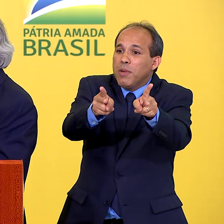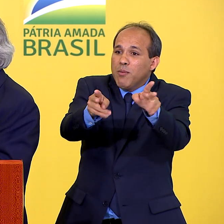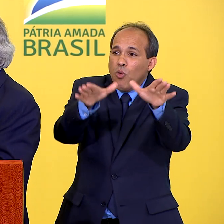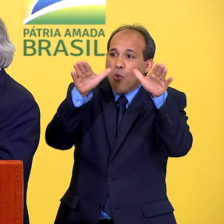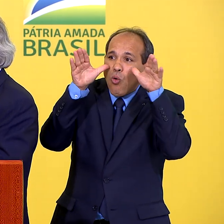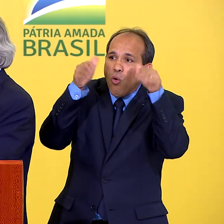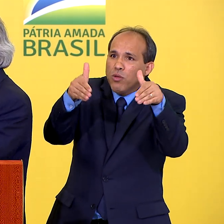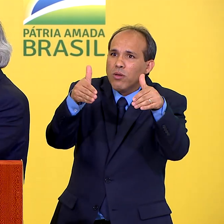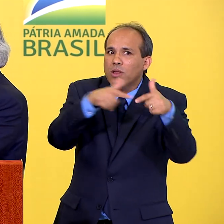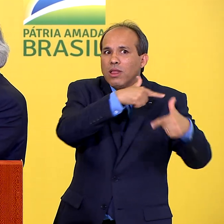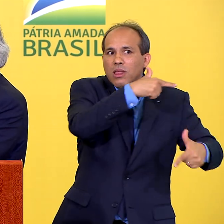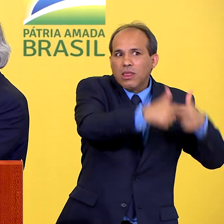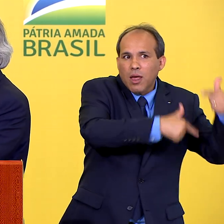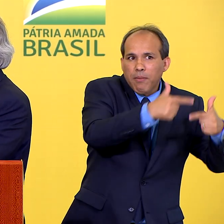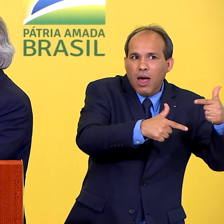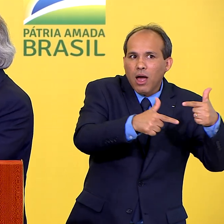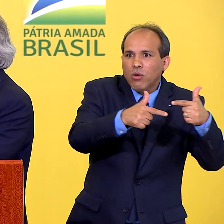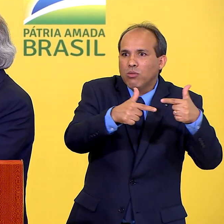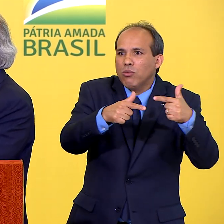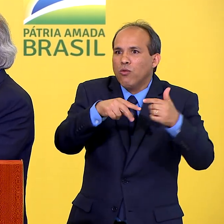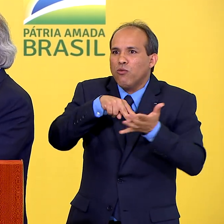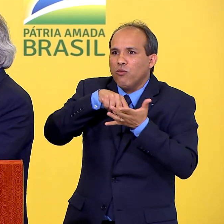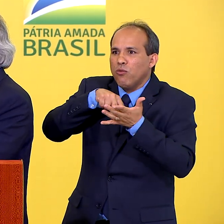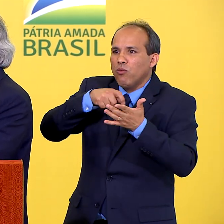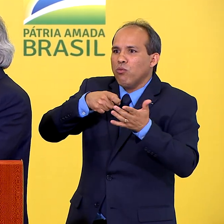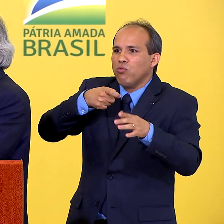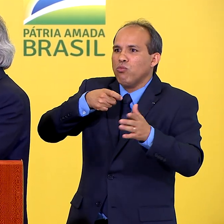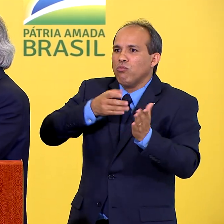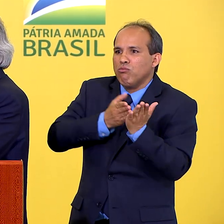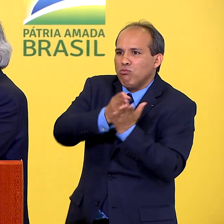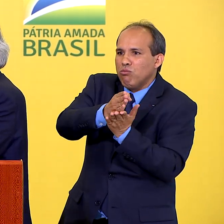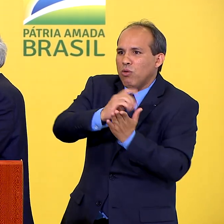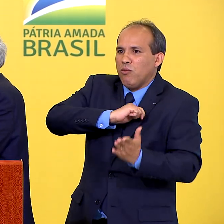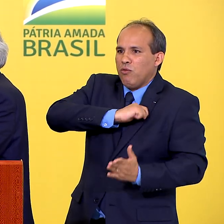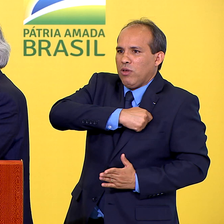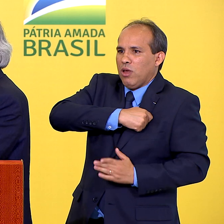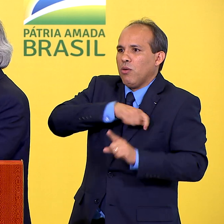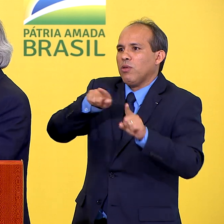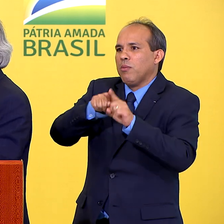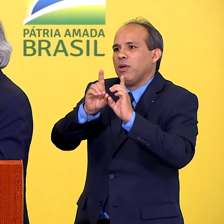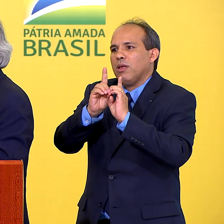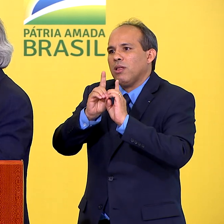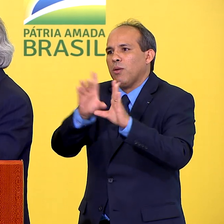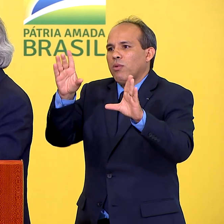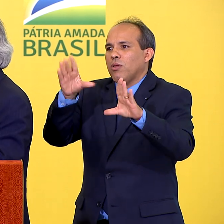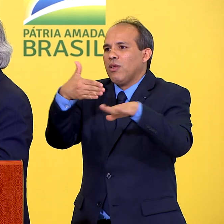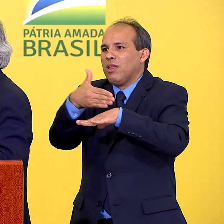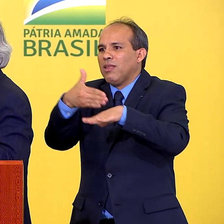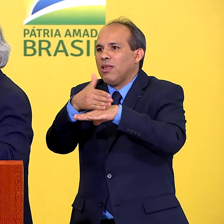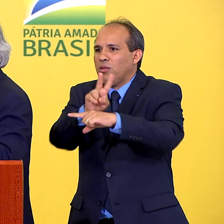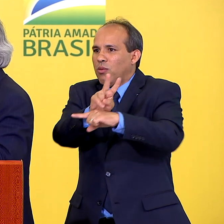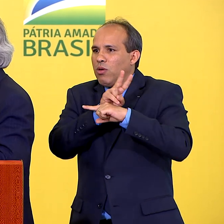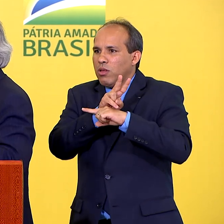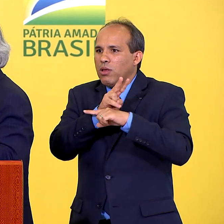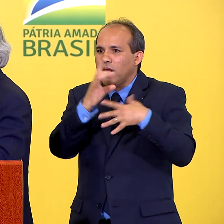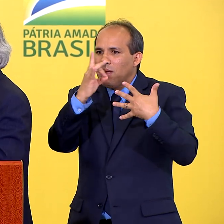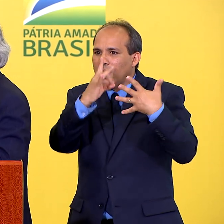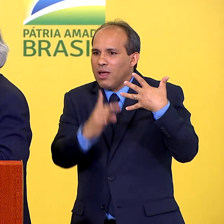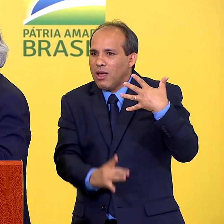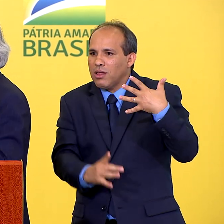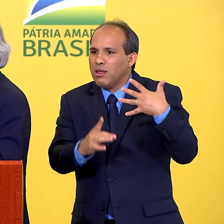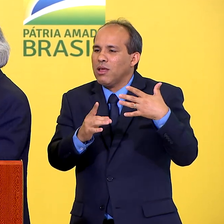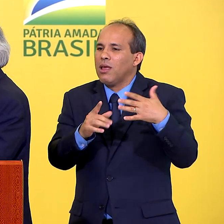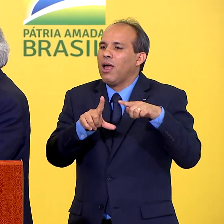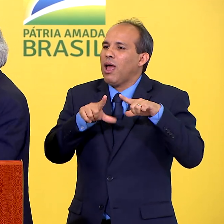aumento de produtividade, consolidação fiscal ou democratização de acesso a crédito. Todas essas medidas, elas têm vindo em